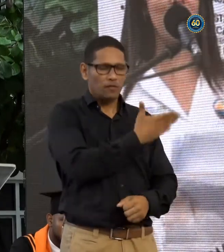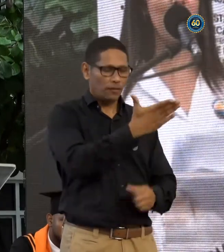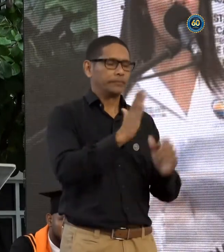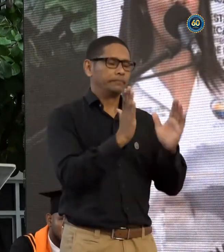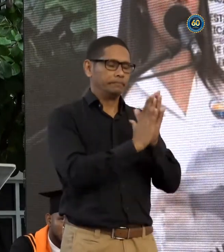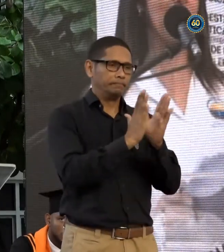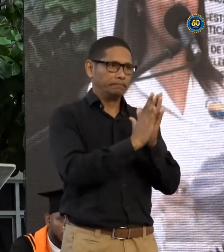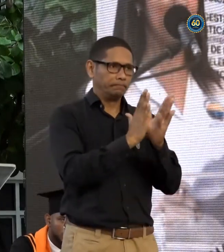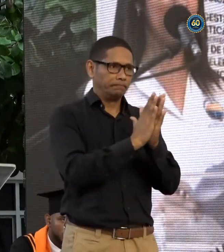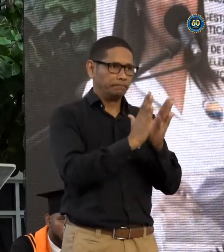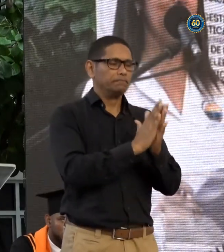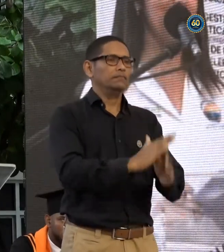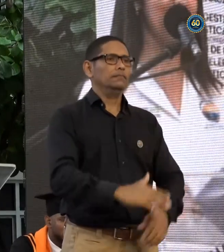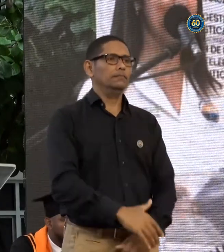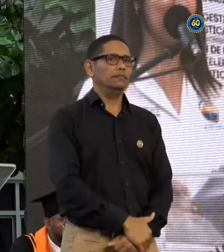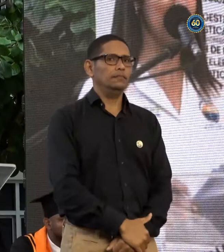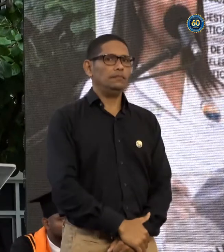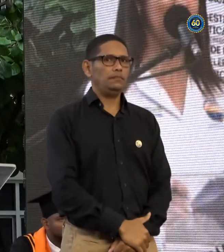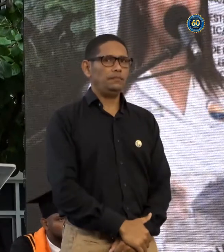ellos felicitaciones